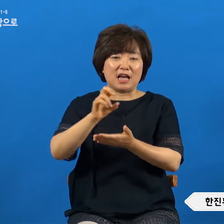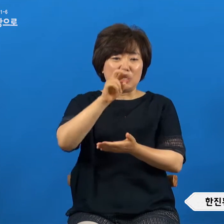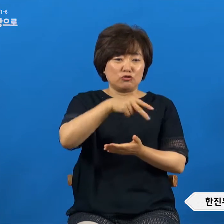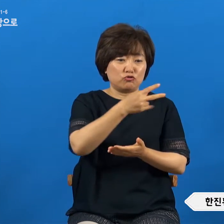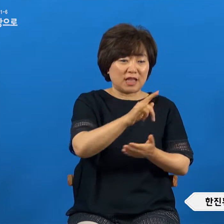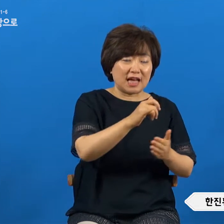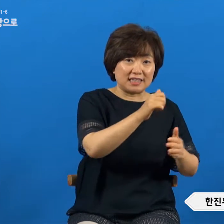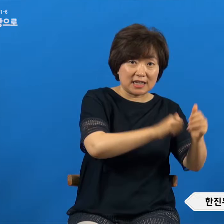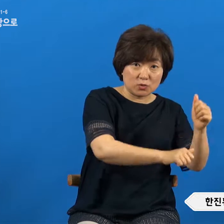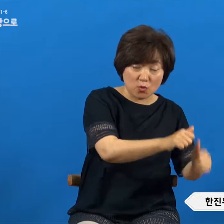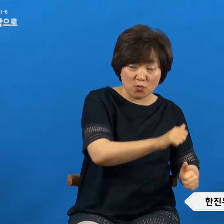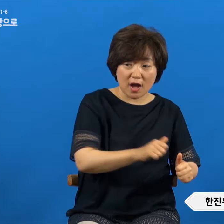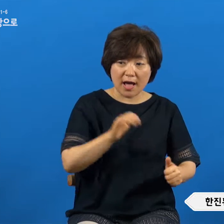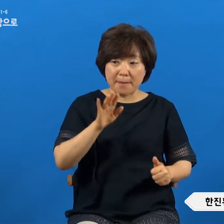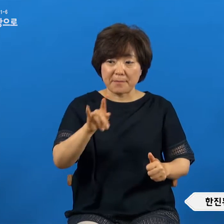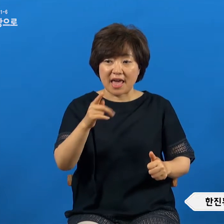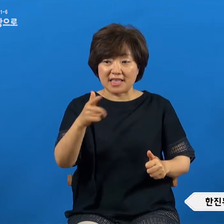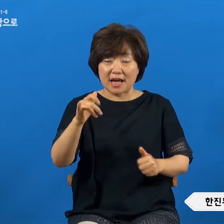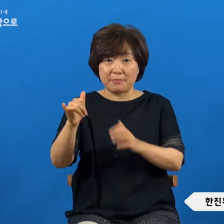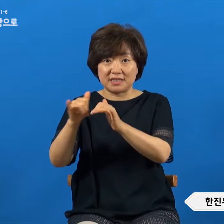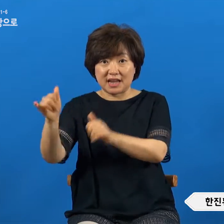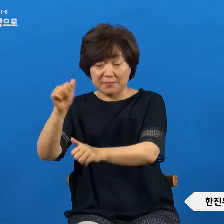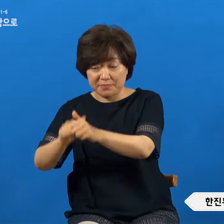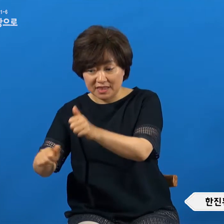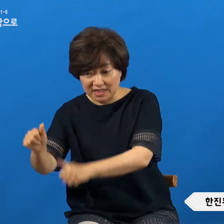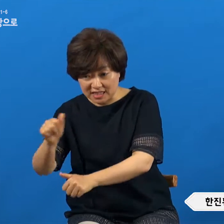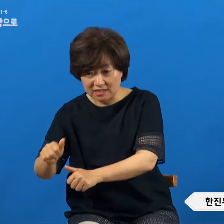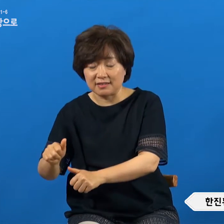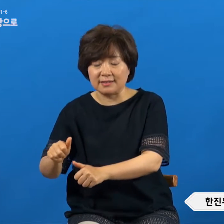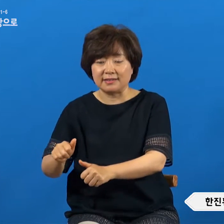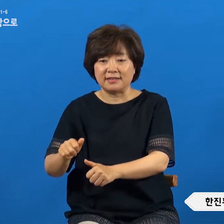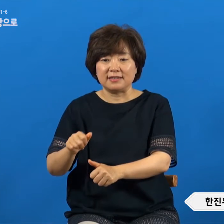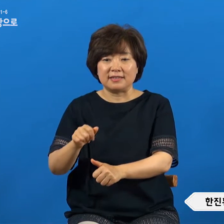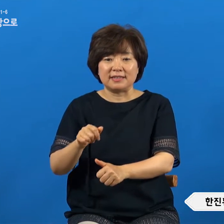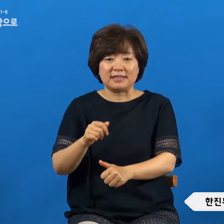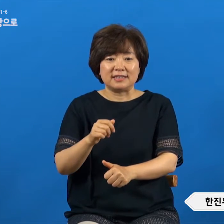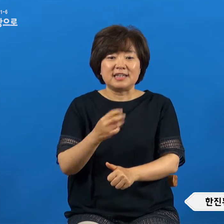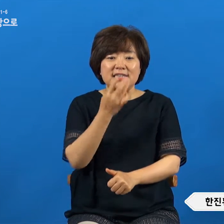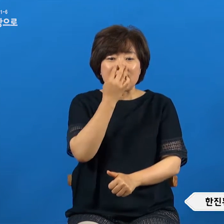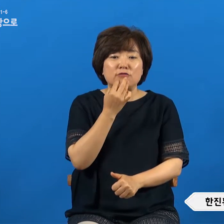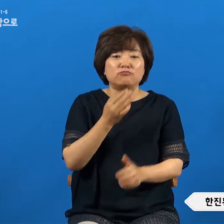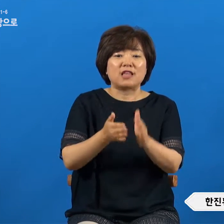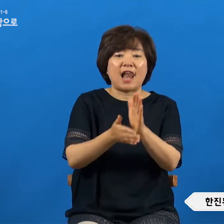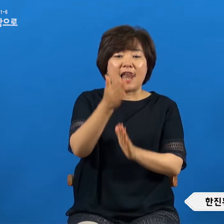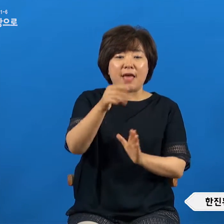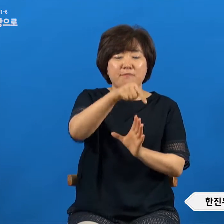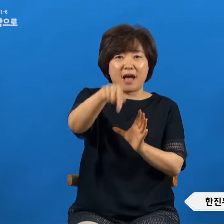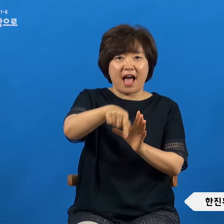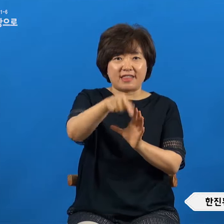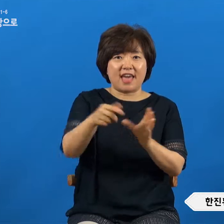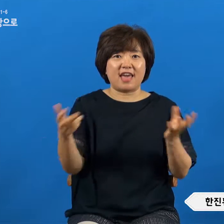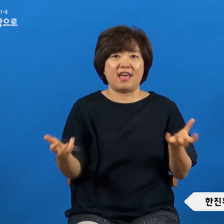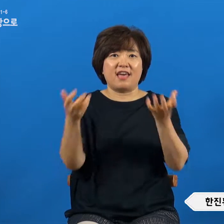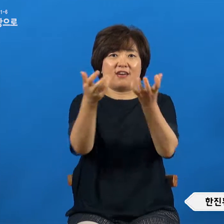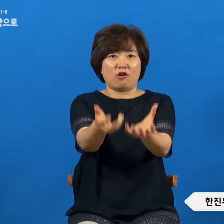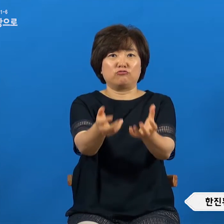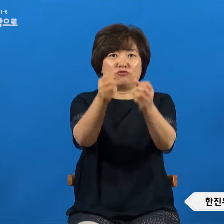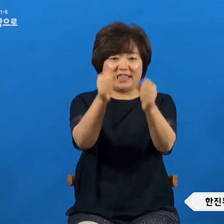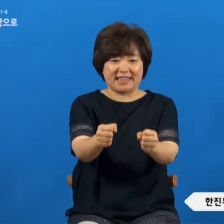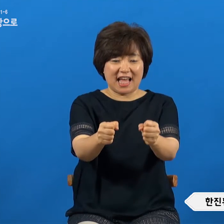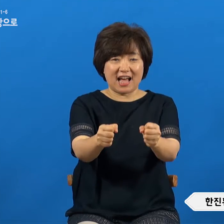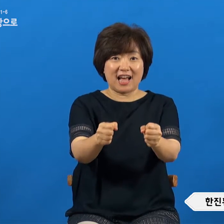베냐민 자손이 예루살렘에 거주했다. 4절에 여러분 밑줄을 그어놓고 나 같은 게 뭐 싶을 때마다 그 말씀을